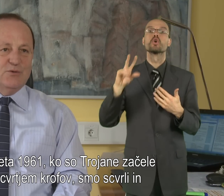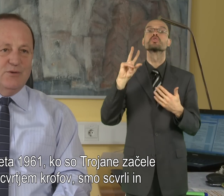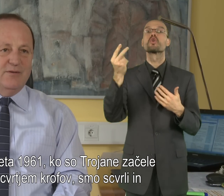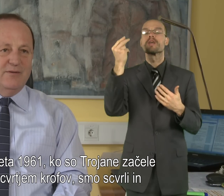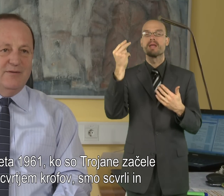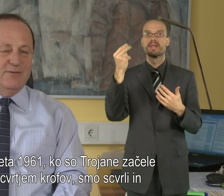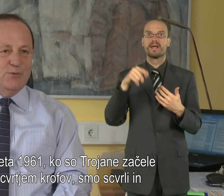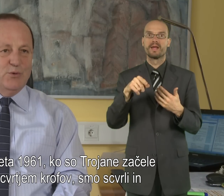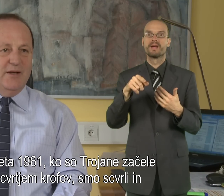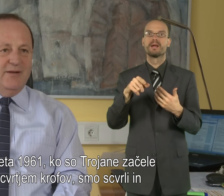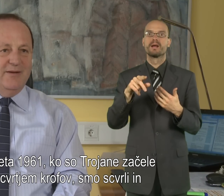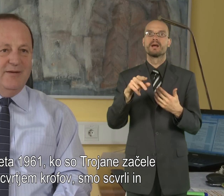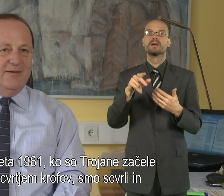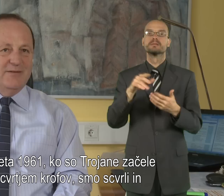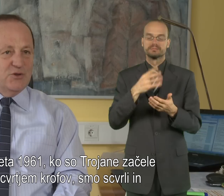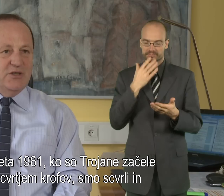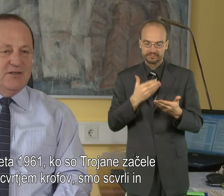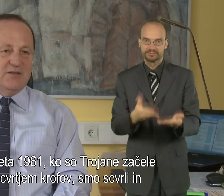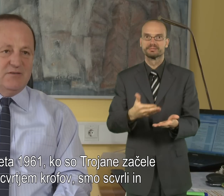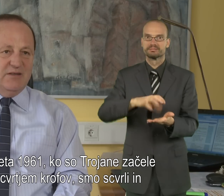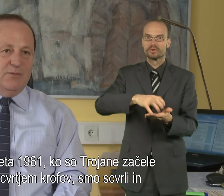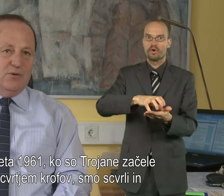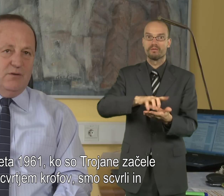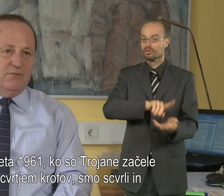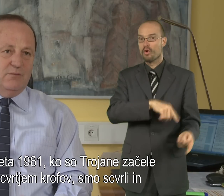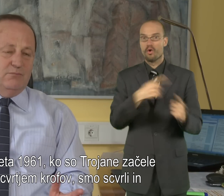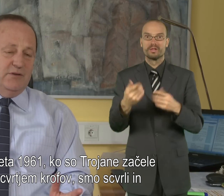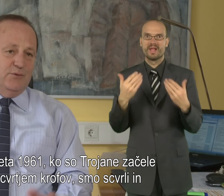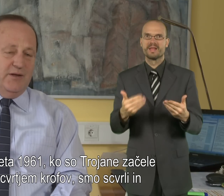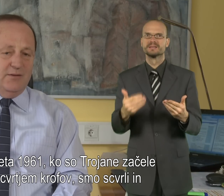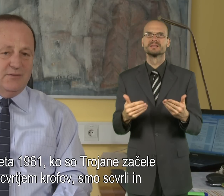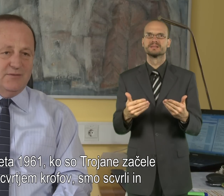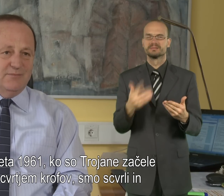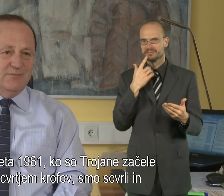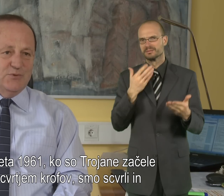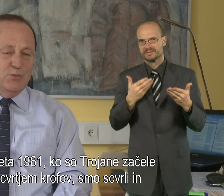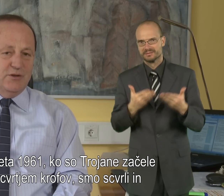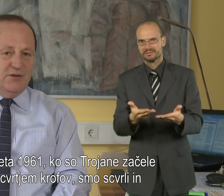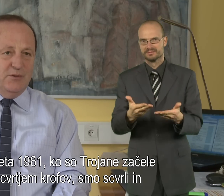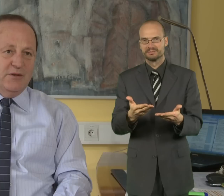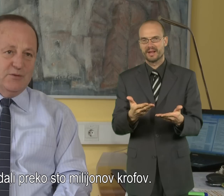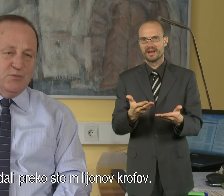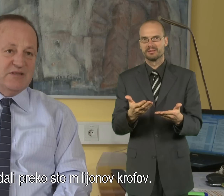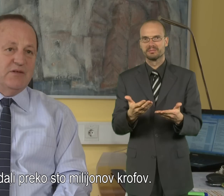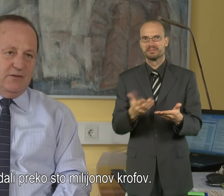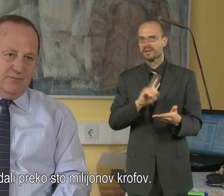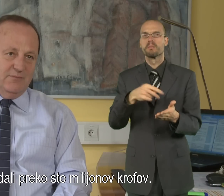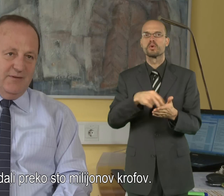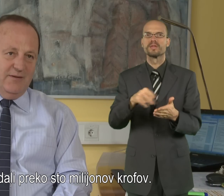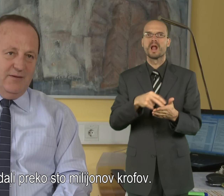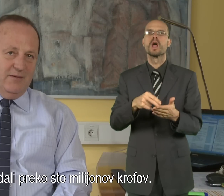1961, ko so Trojane začele s cvrtjem krofov, pa do danes smo naredili smo